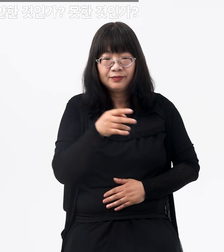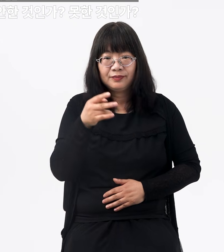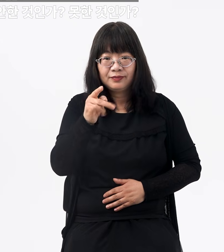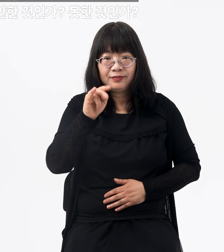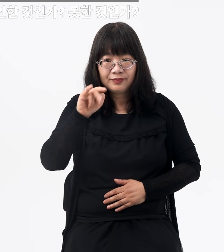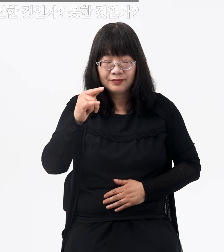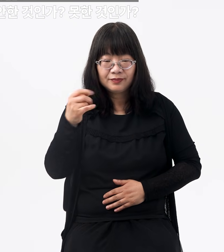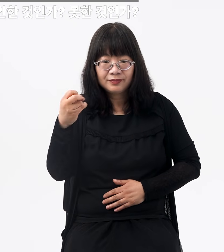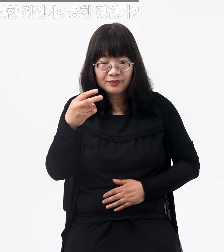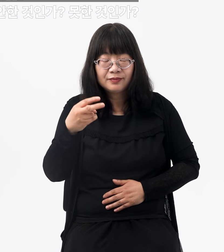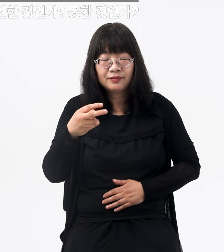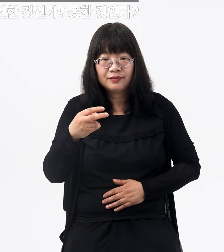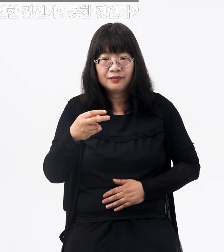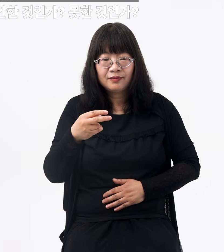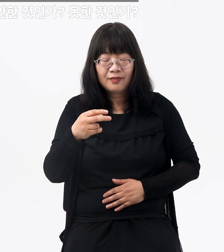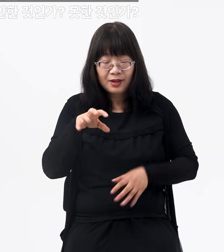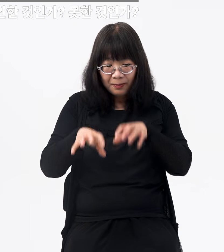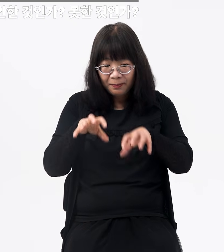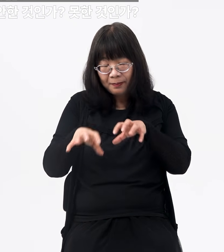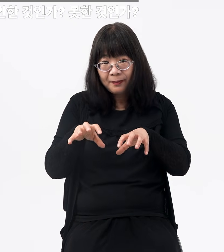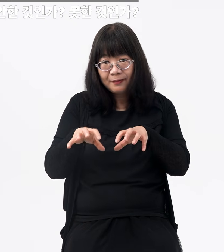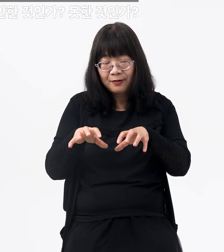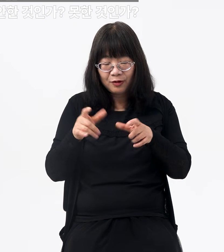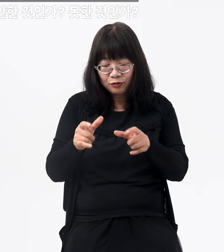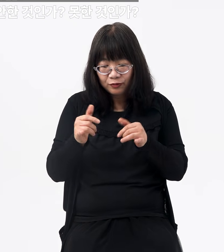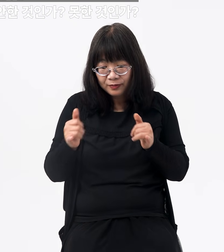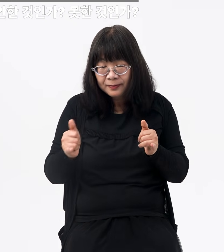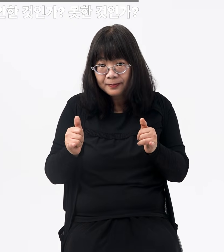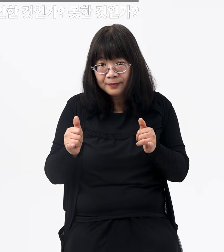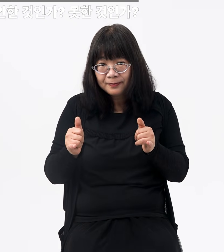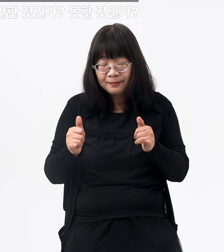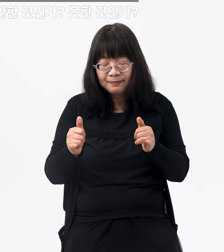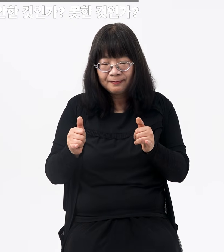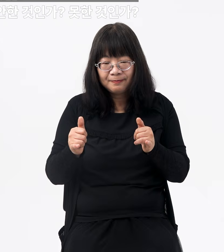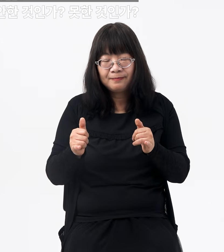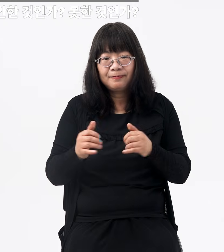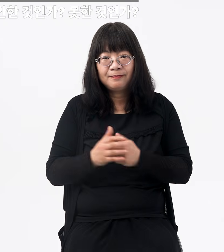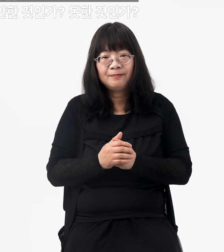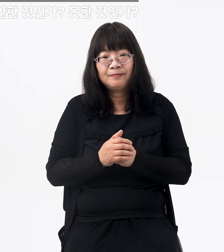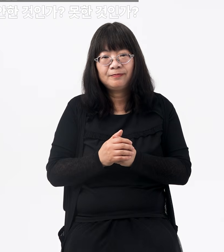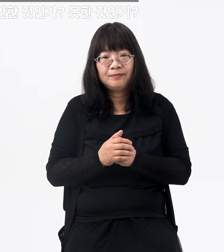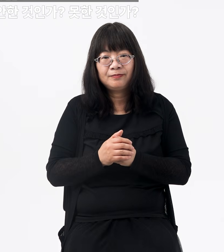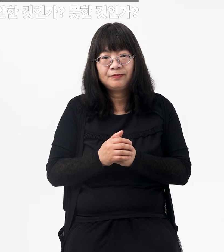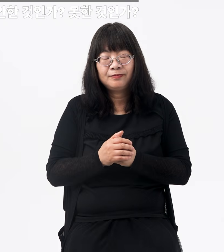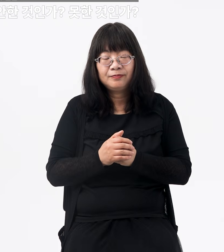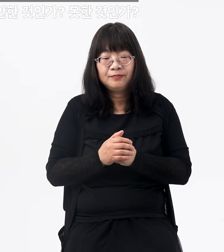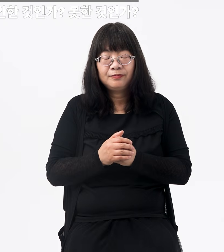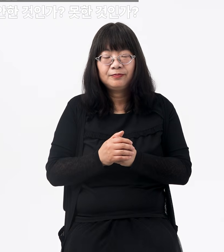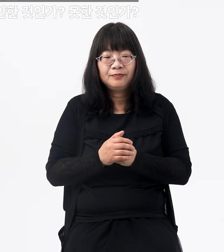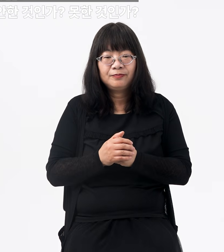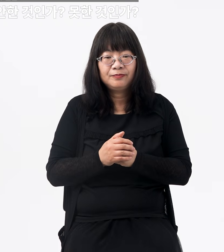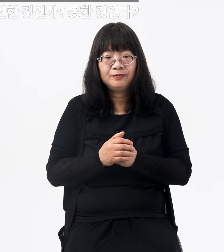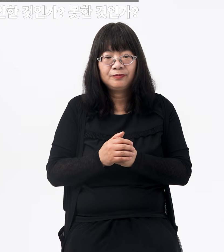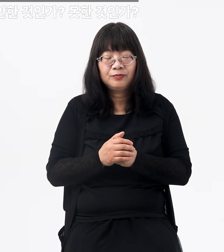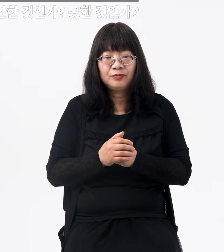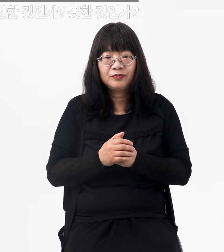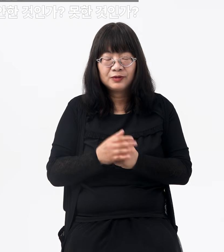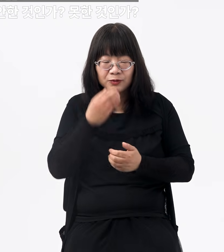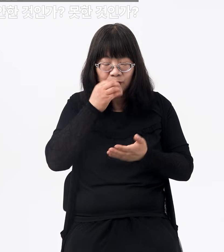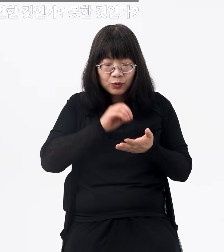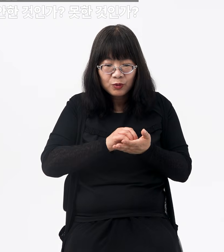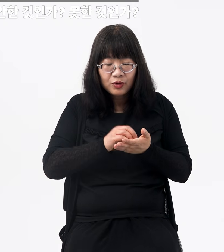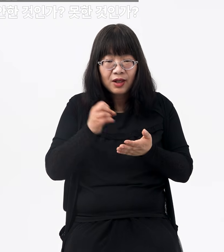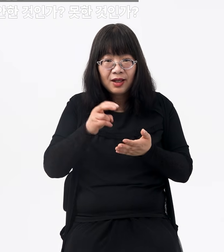베산과 그의 딸린 마을들의 주민과 다낙과 그의 딸린 마을들의 주민과